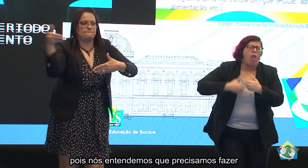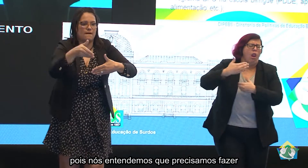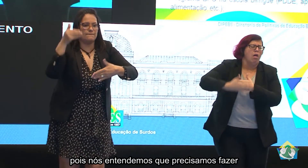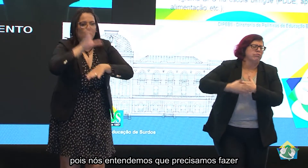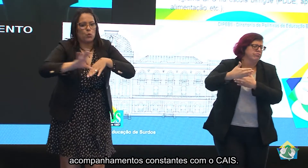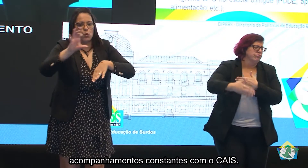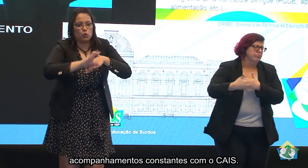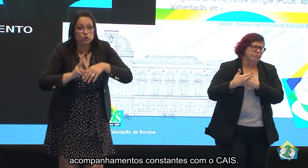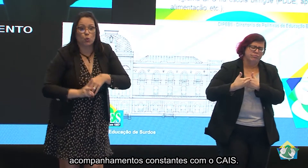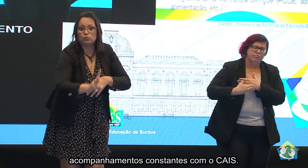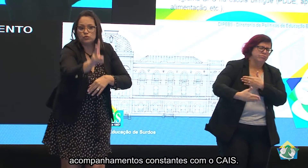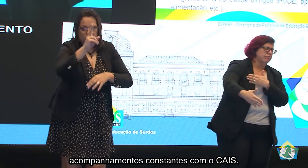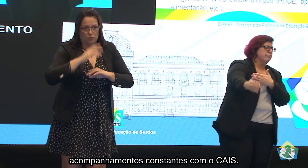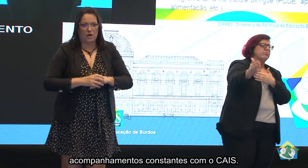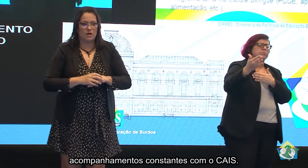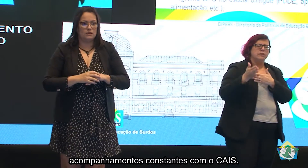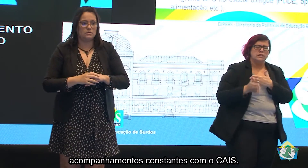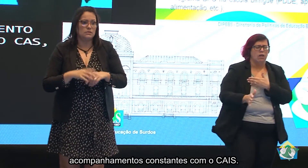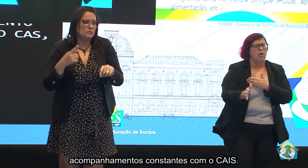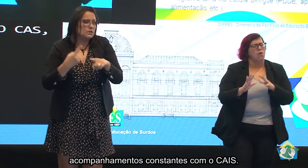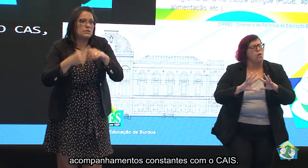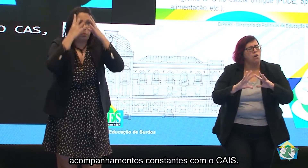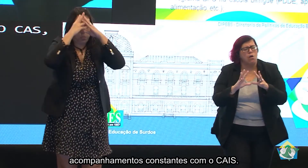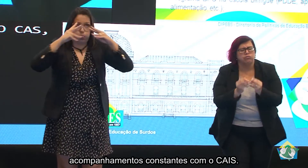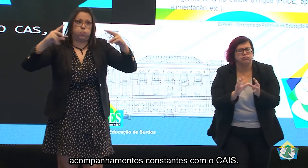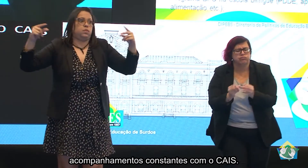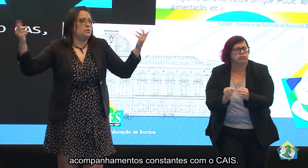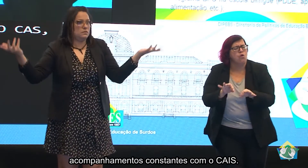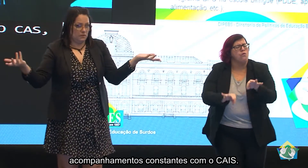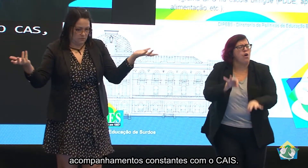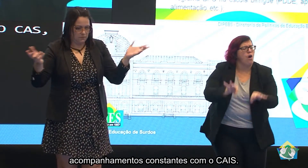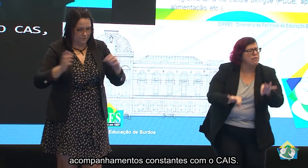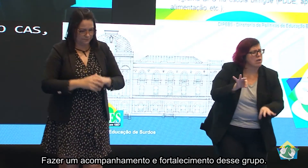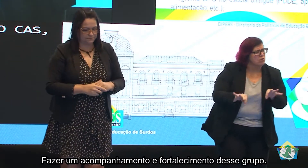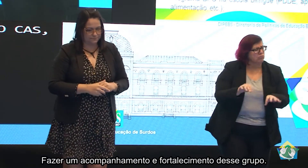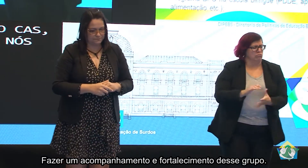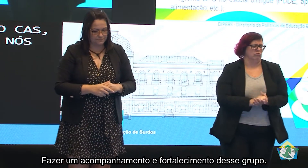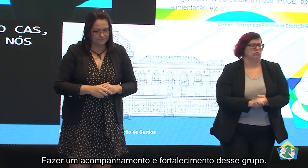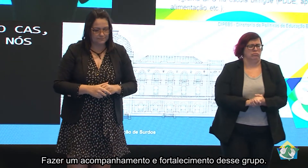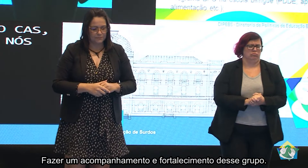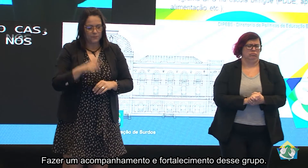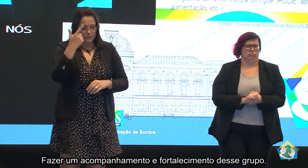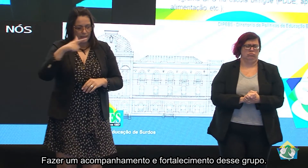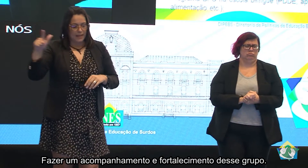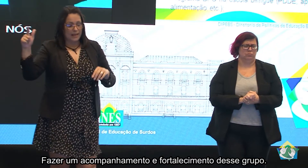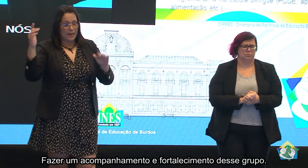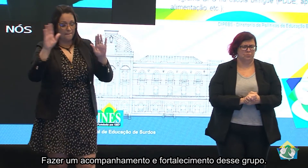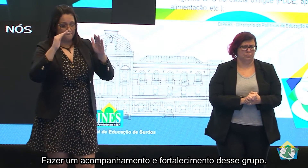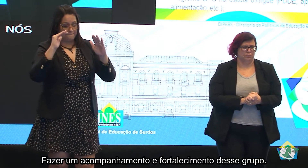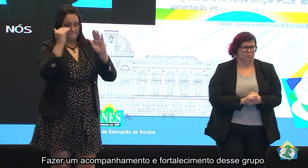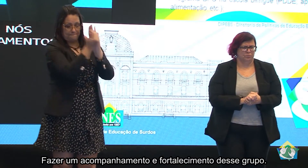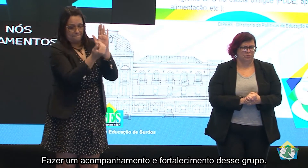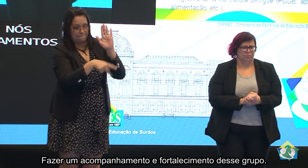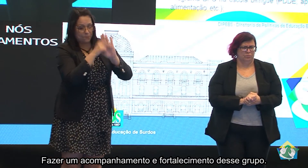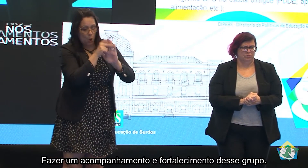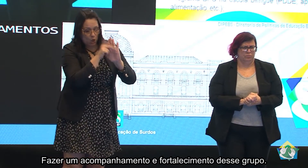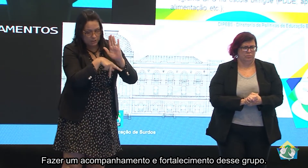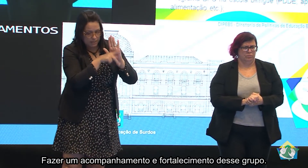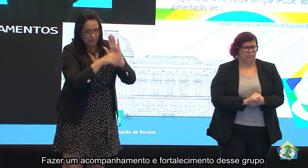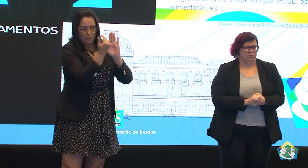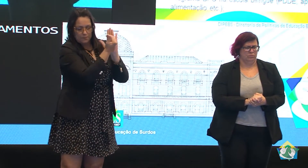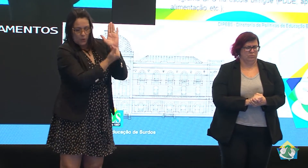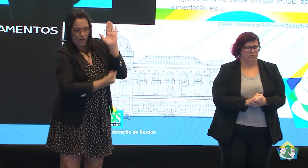precisamos fazer acompanhamentos constantes com o CAIS, fazer um acompanhamento e fortalecimento desse